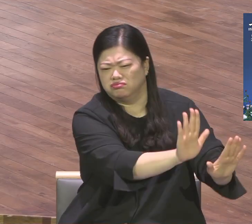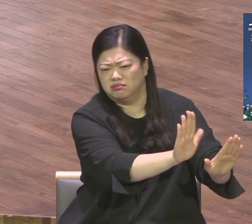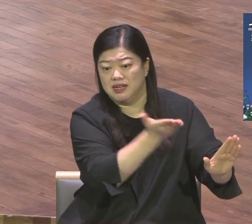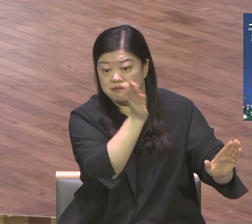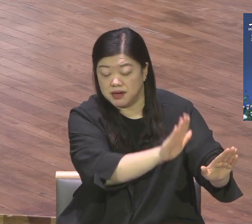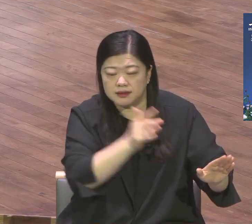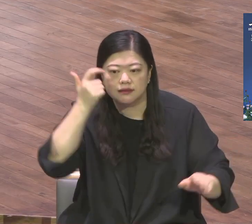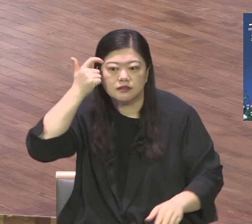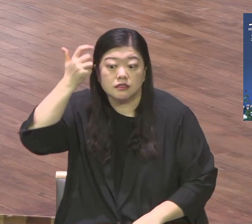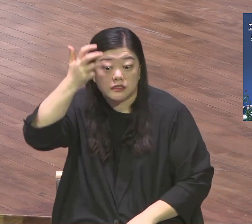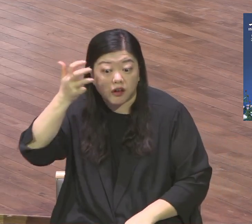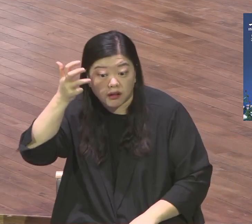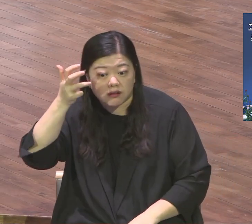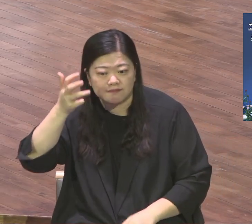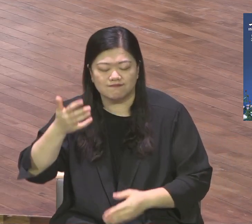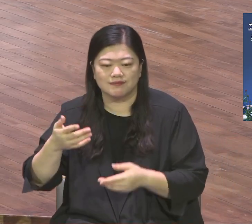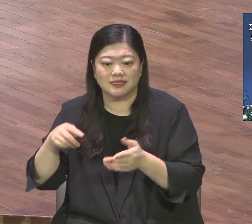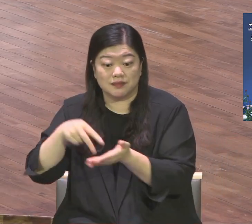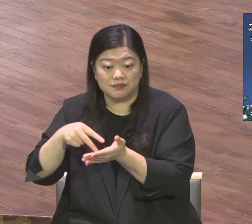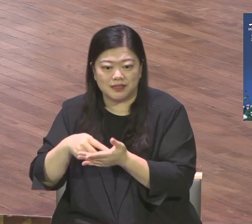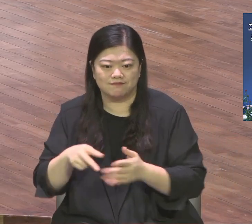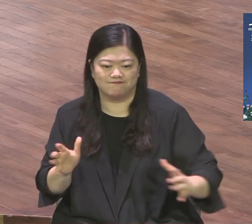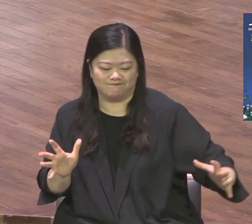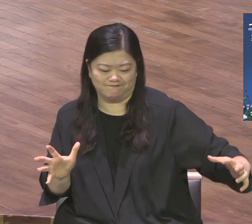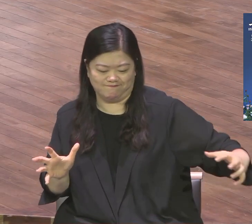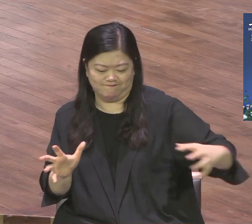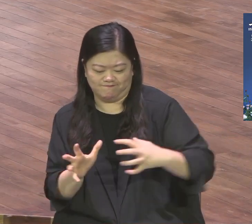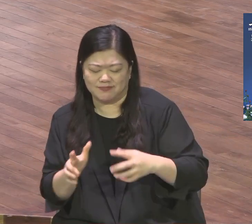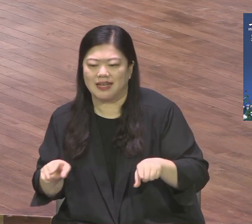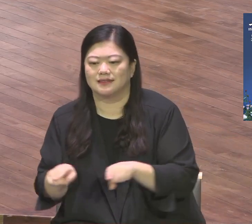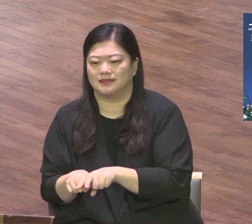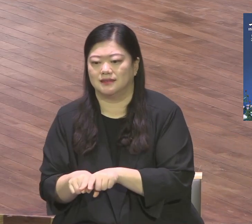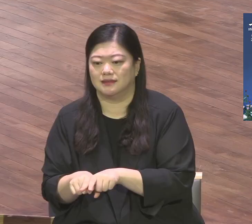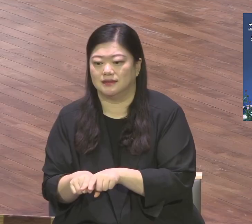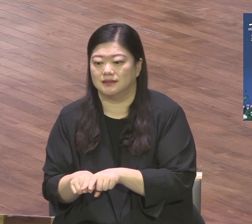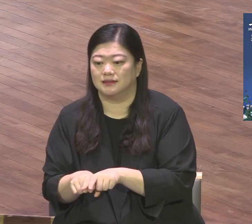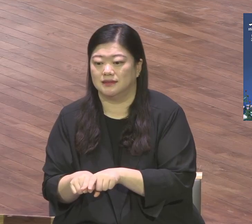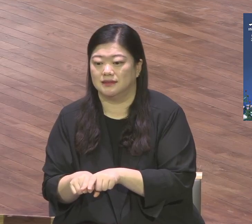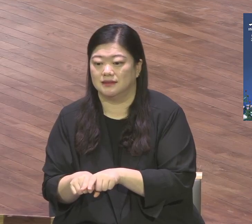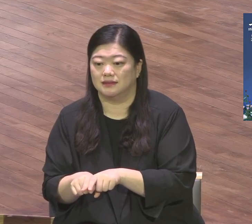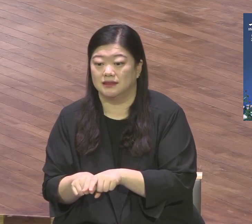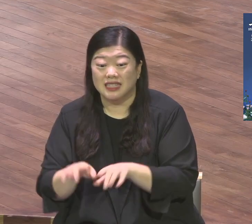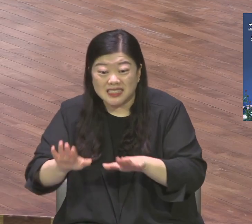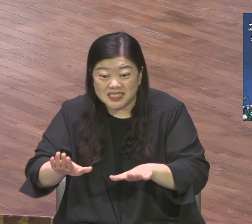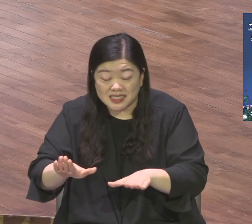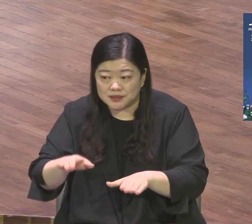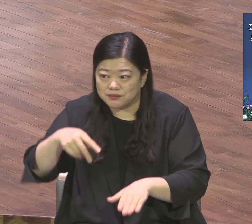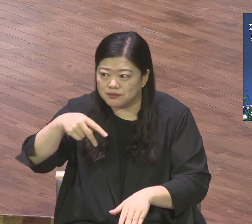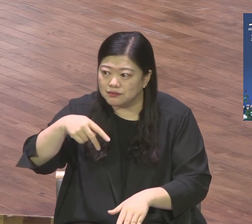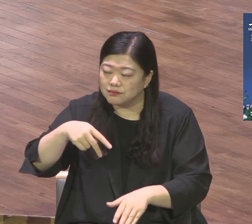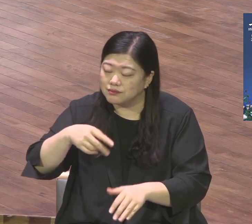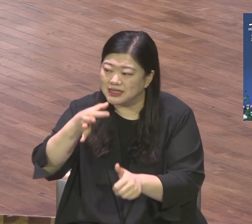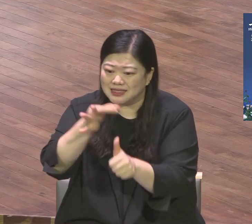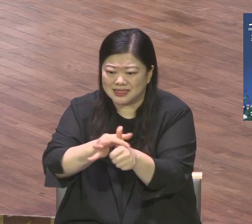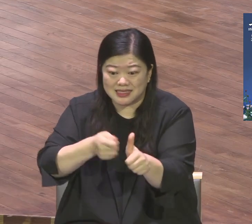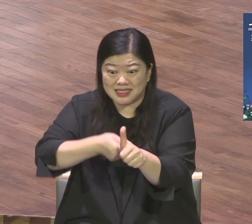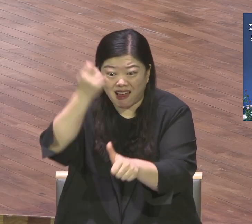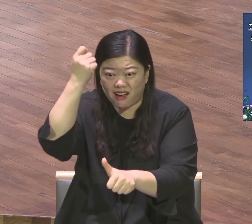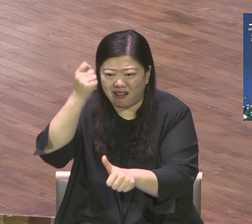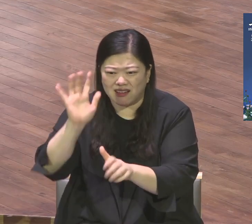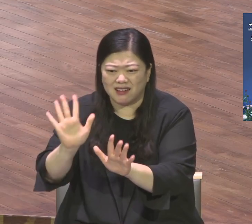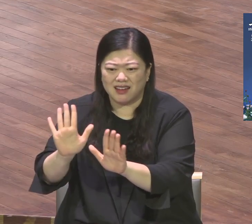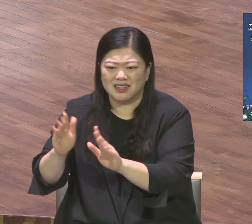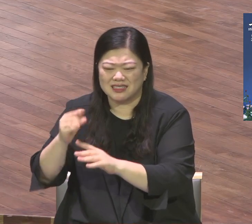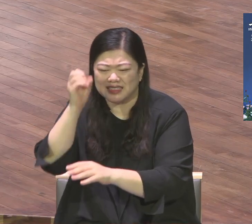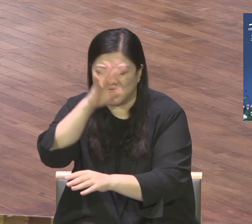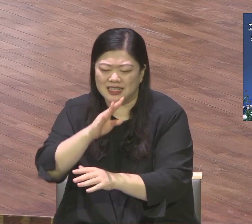방탕한 삶을 살다가 사람 죽여서 사형받 옛날에 사형이 있었어요. 그러니까 사형수들에게 복음을 전문을 전하는 목사들이